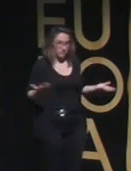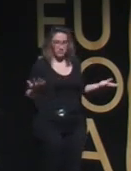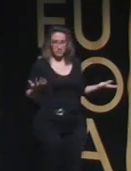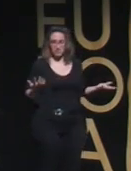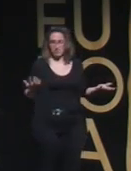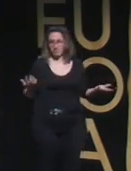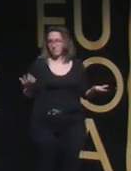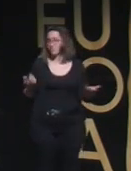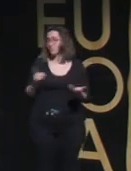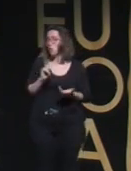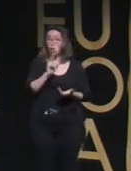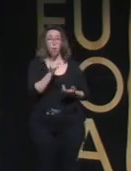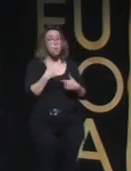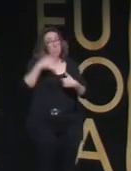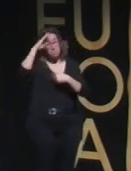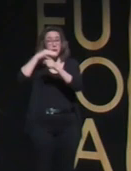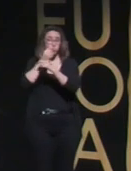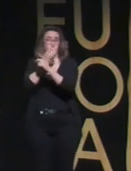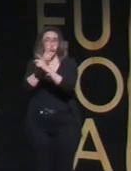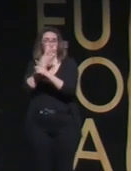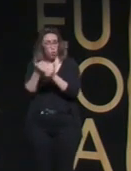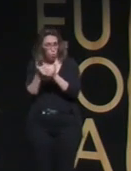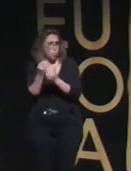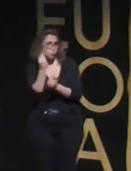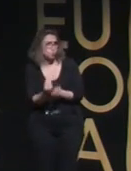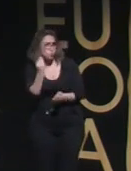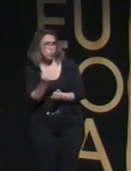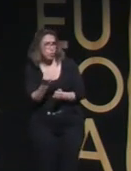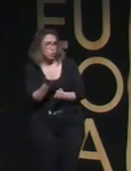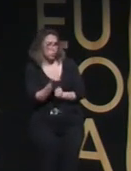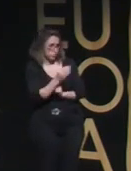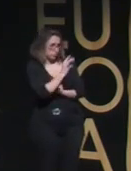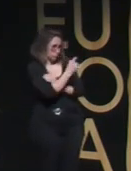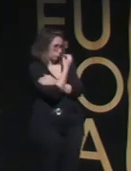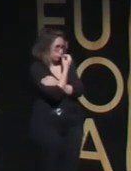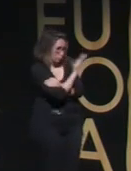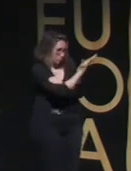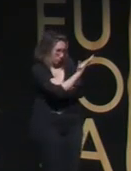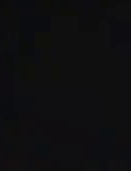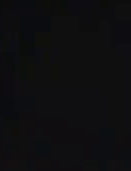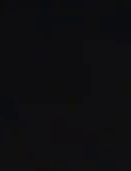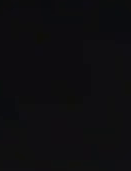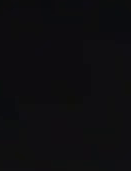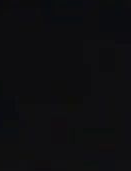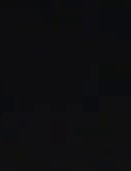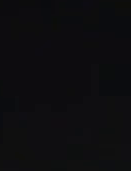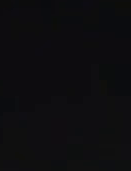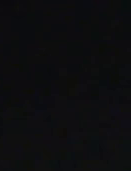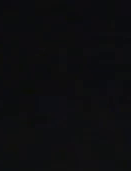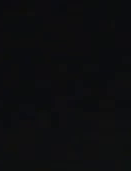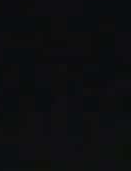quién. No, pero es que mi padre es guay porque juega conmigo al Fortnite, que no digo que no. Ojo, porque ahora parece que no hay que jugar al Fortnite. No. Digo cuando eres uno